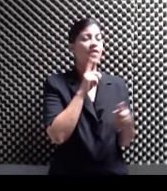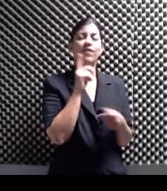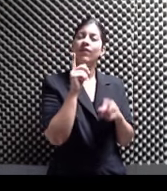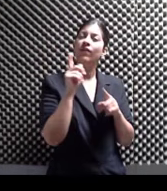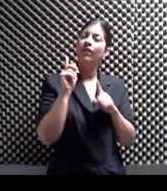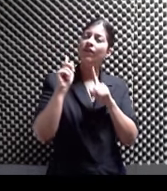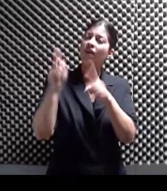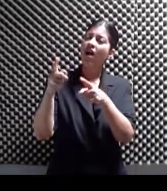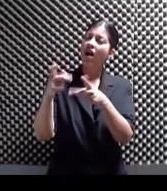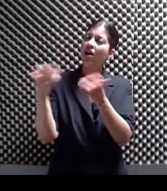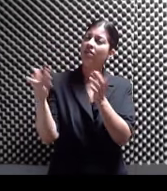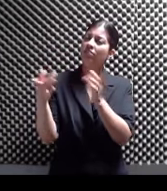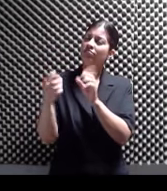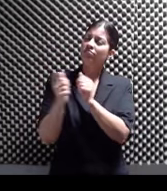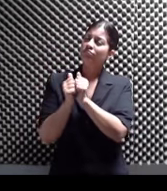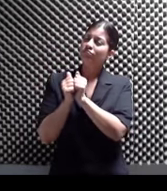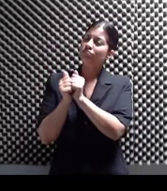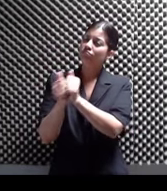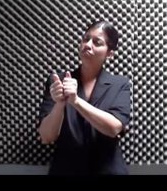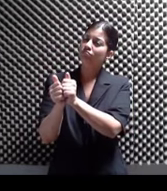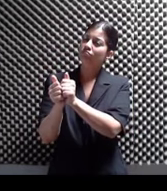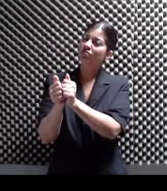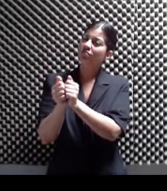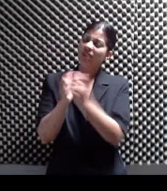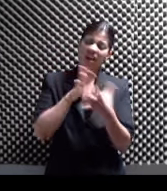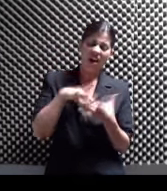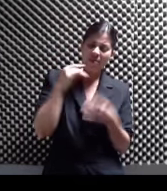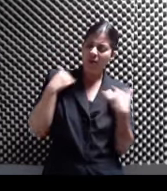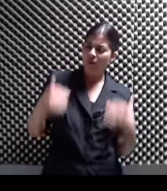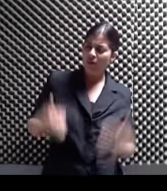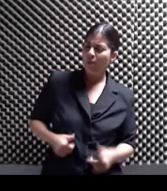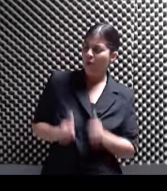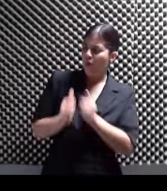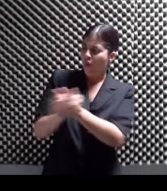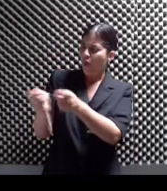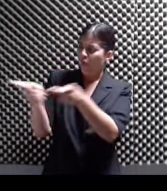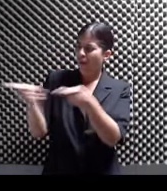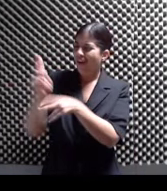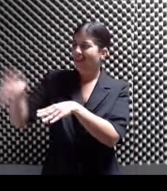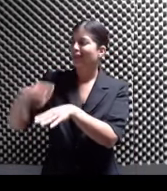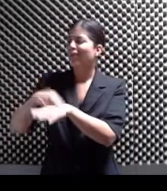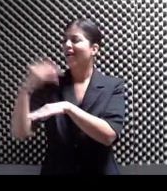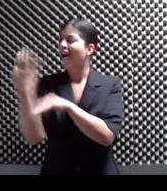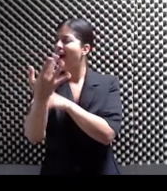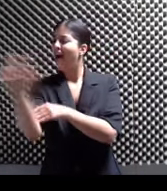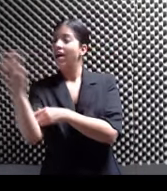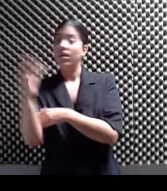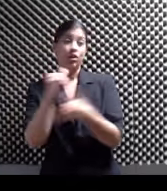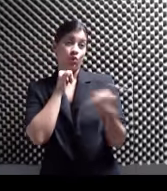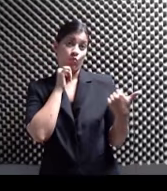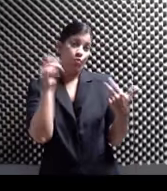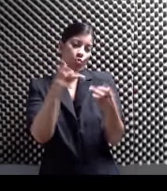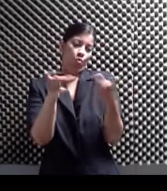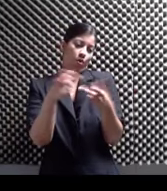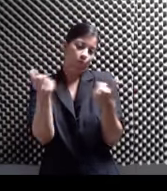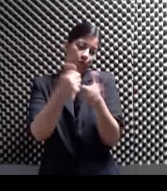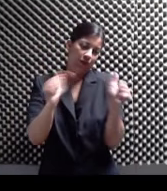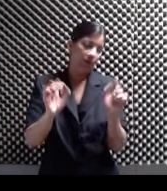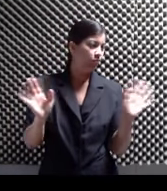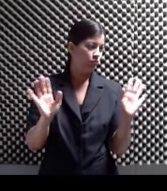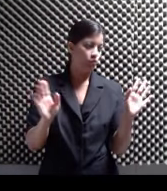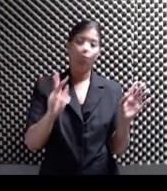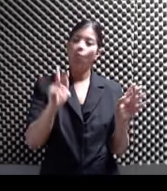conexión física, ¿verdad? Que tú tienes alma, cuerpo, ¿no? Todo. Sí, con sí, ese espacio. Así estamos mismo, hablando no de cualquier lugar en general, estamos hablando de un